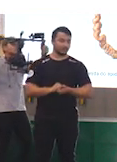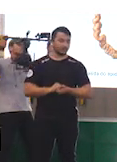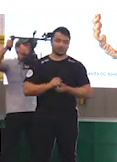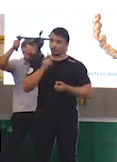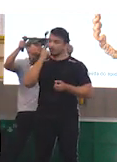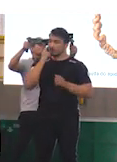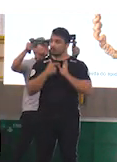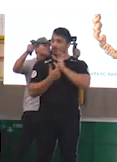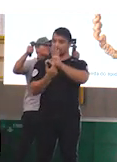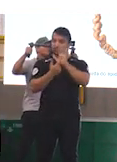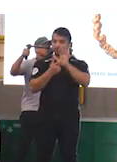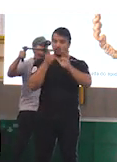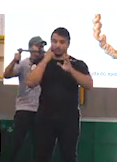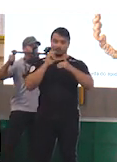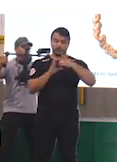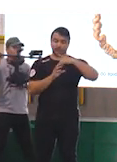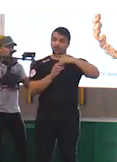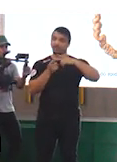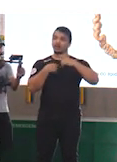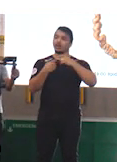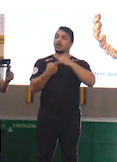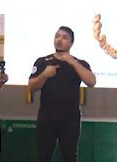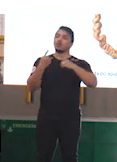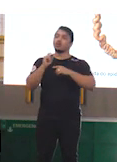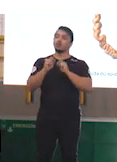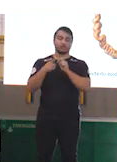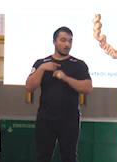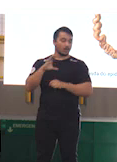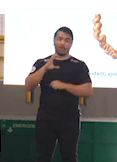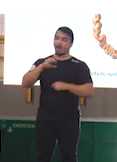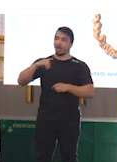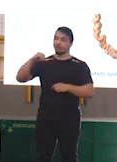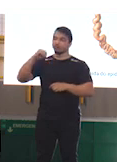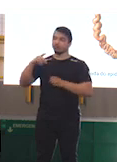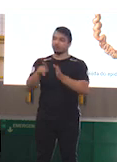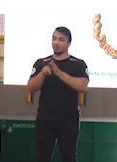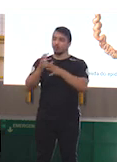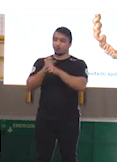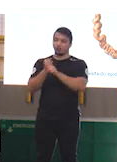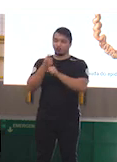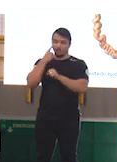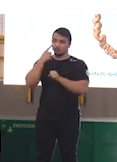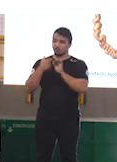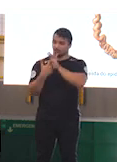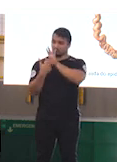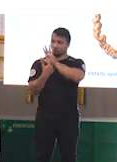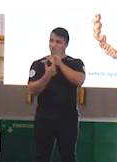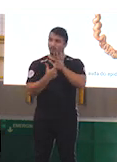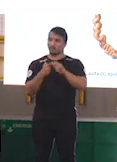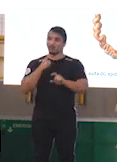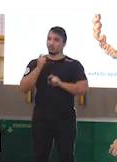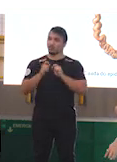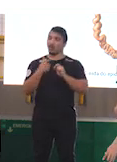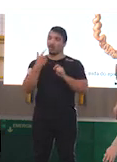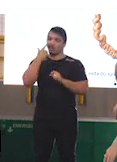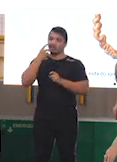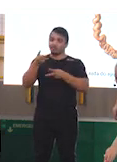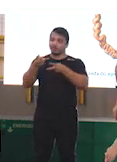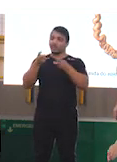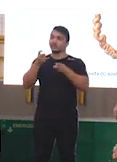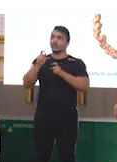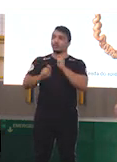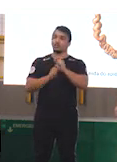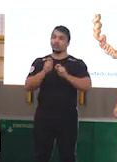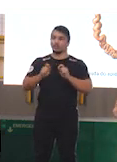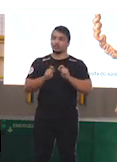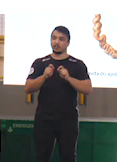Então você vê essa peça aí. O que é que você está vendo? Você está vendo um testículo dissecado. Nesse testículo você está observando...